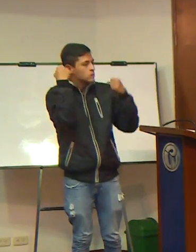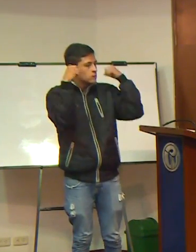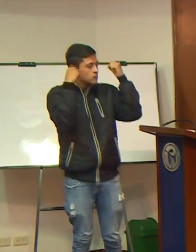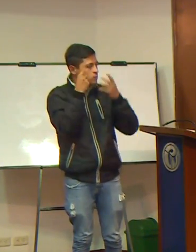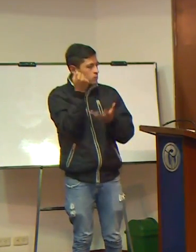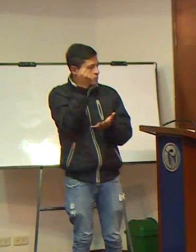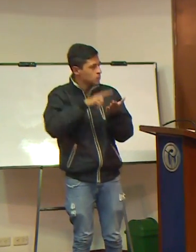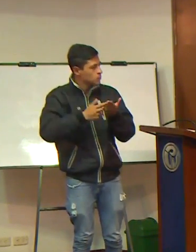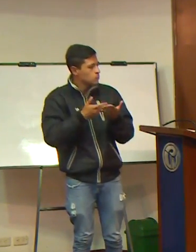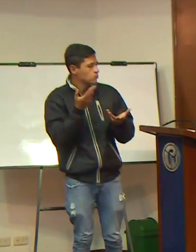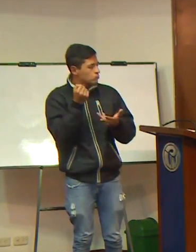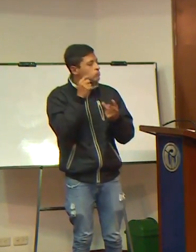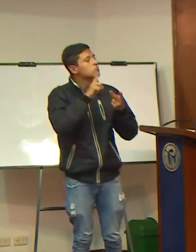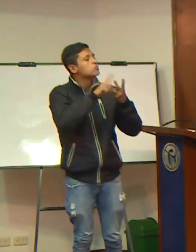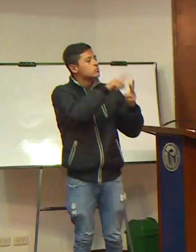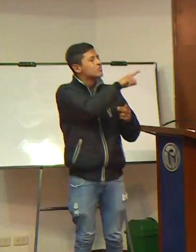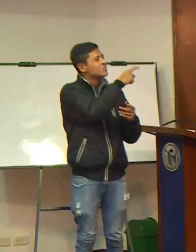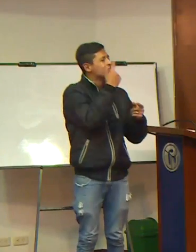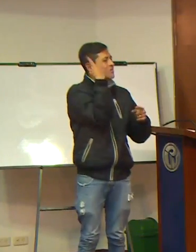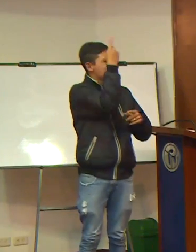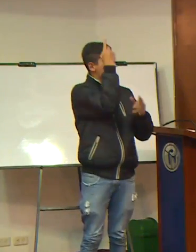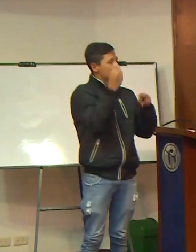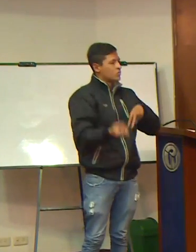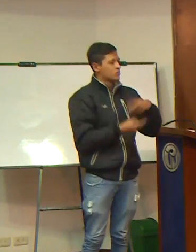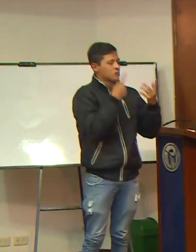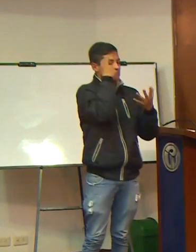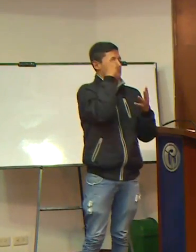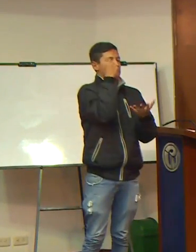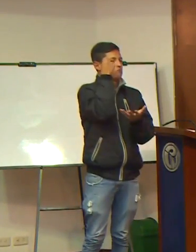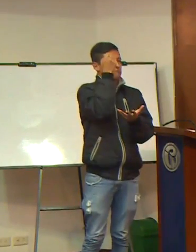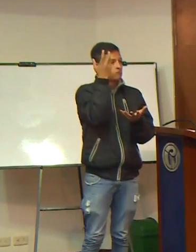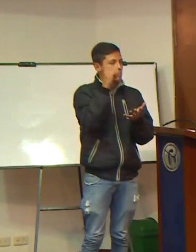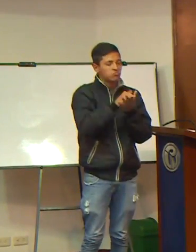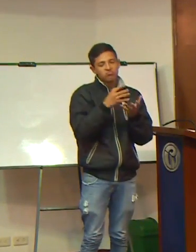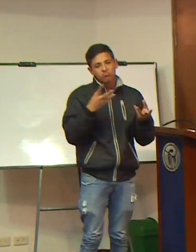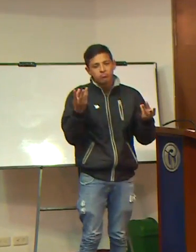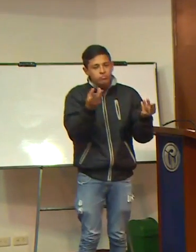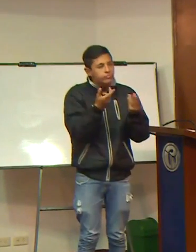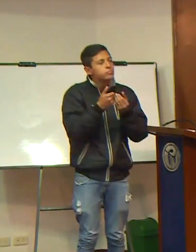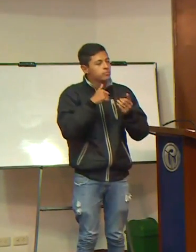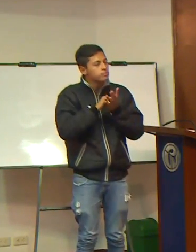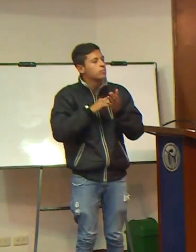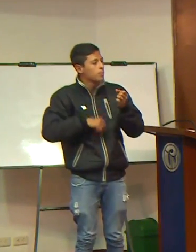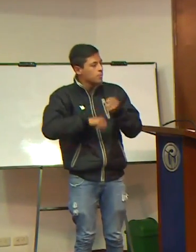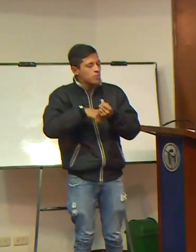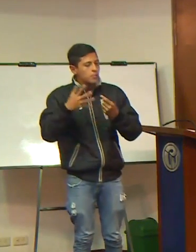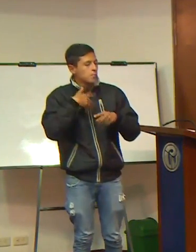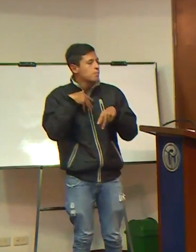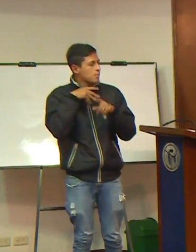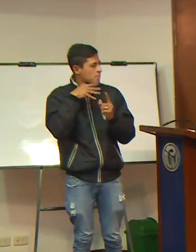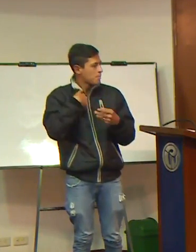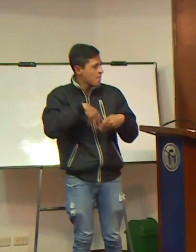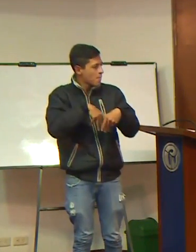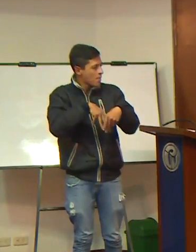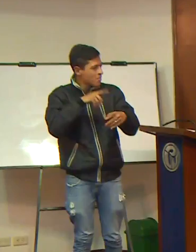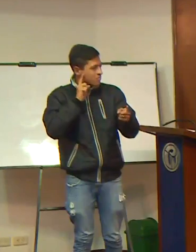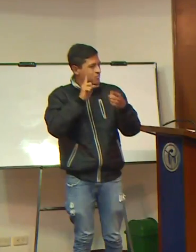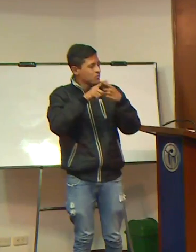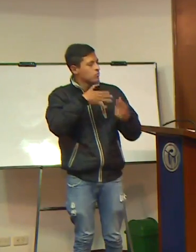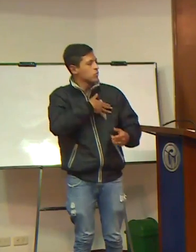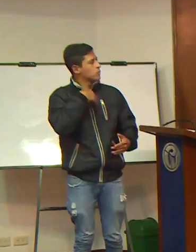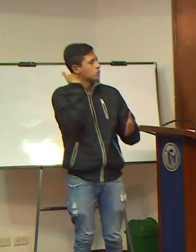marchas. Se hablaba sobre presupuesto, sobre la preocupación pues, por ese tema económico Y nosotros